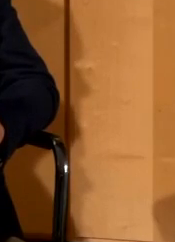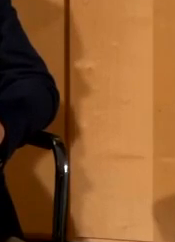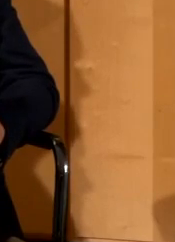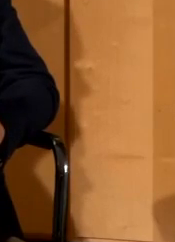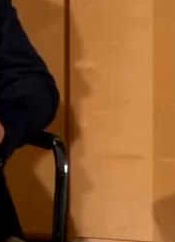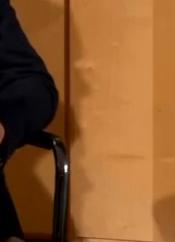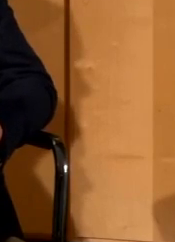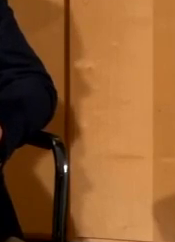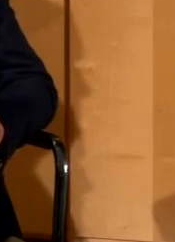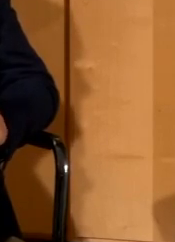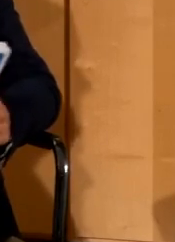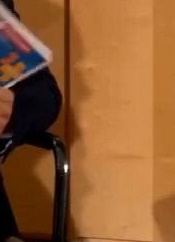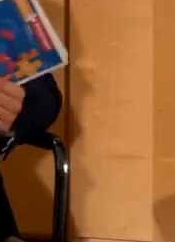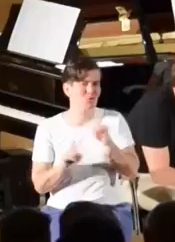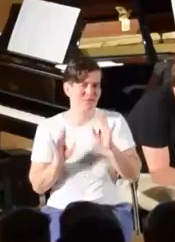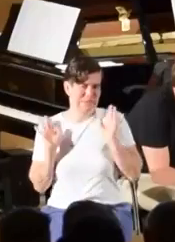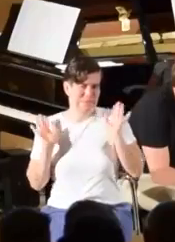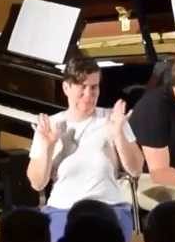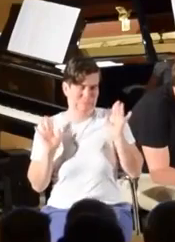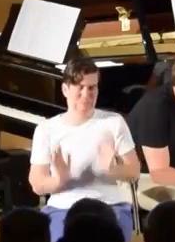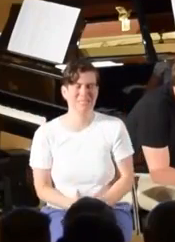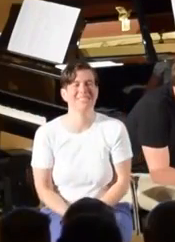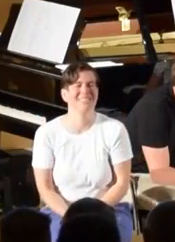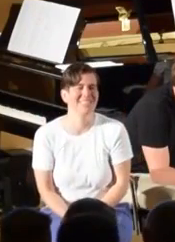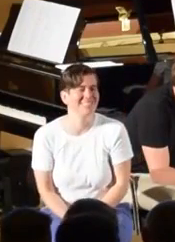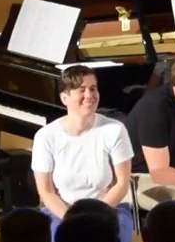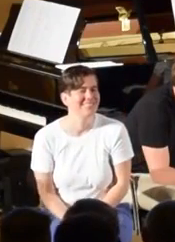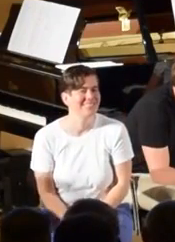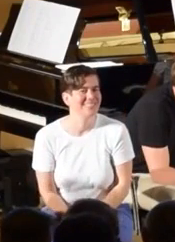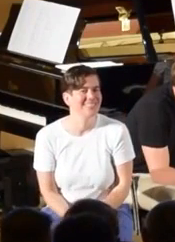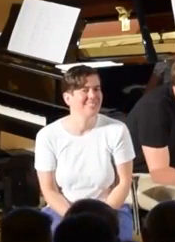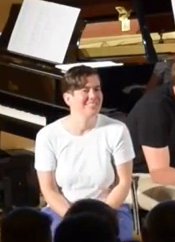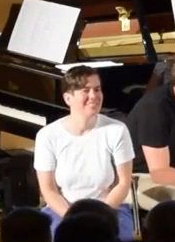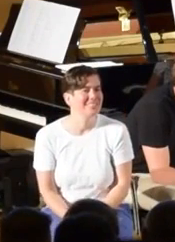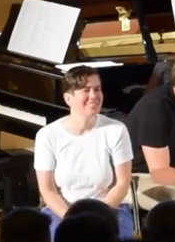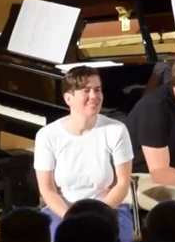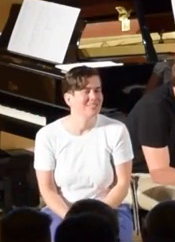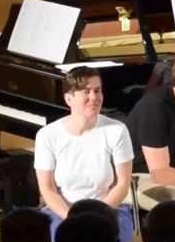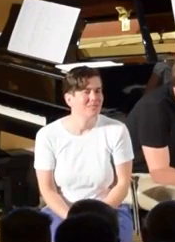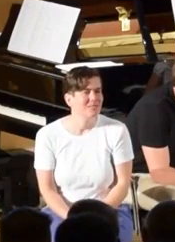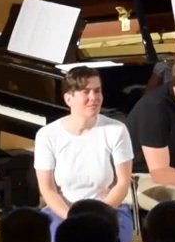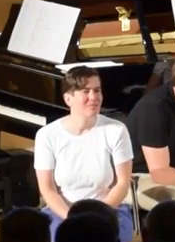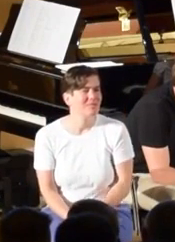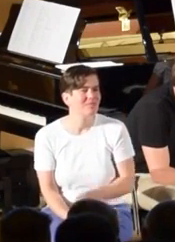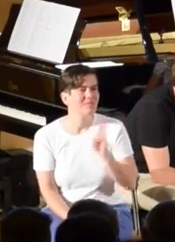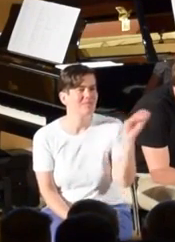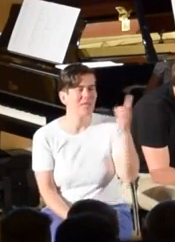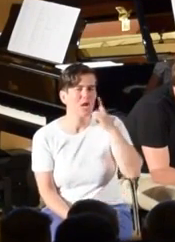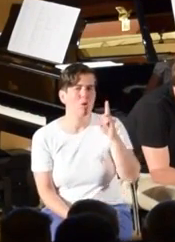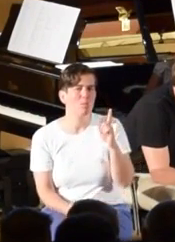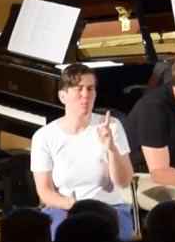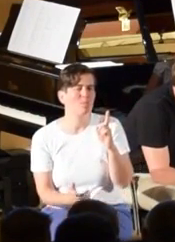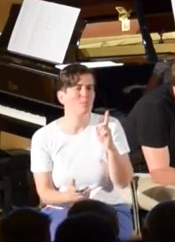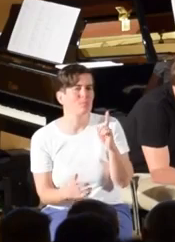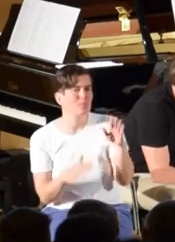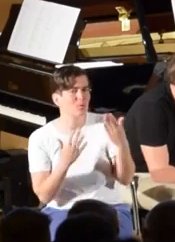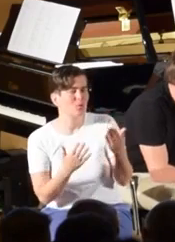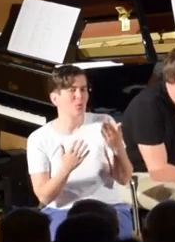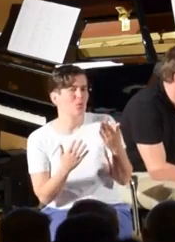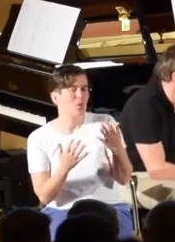es zu wollen. Wäre eine Vorstellung davon. Das ist, glaube ich, ganz automatisch der Fall. Eine gute, ausgewogene Berichterstattung ist immer auch